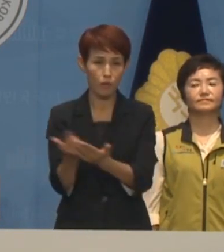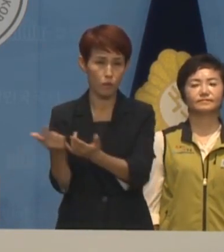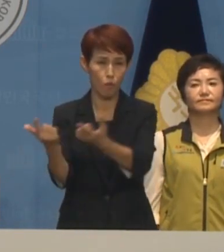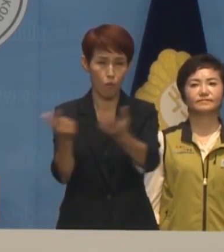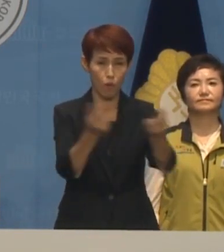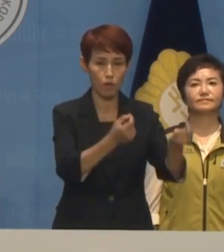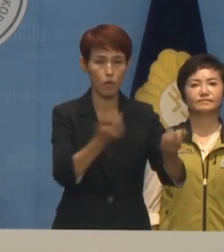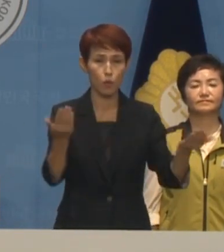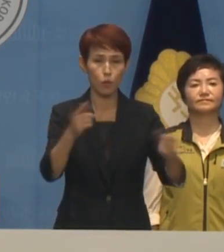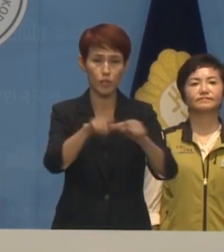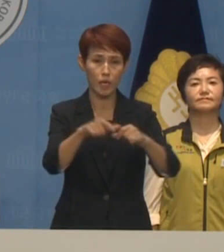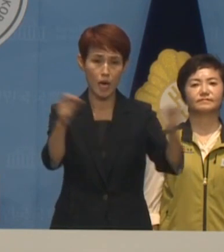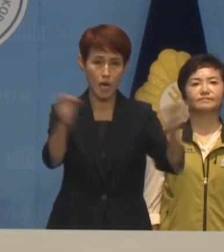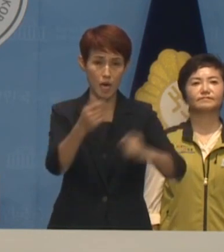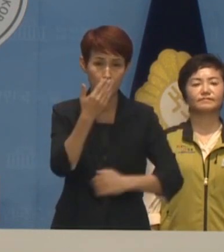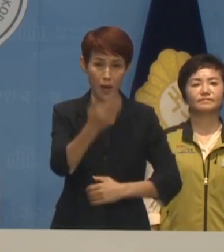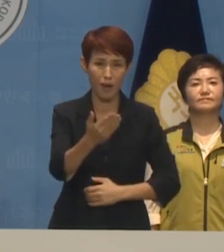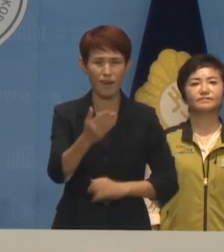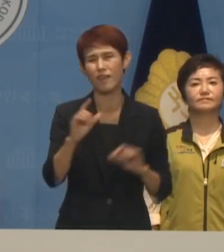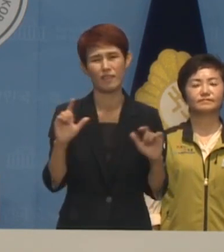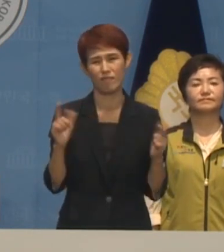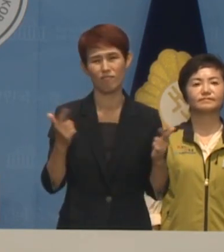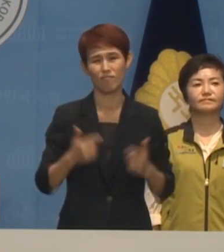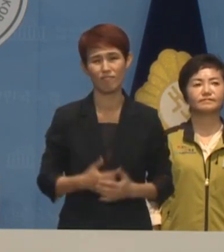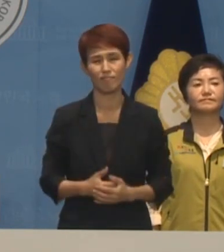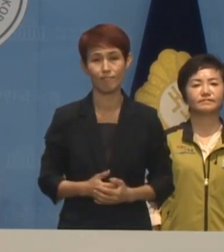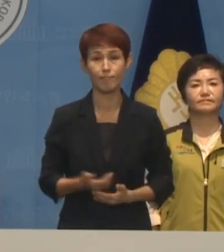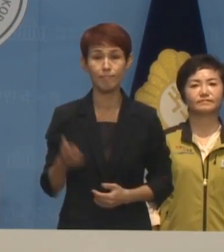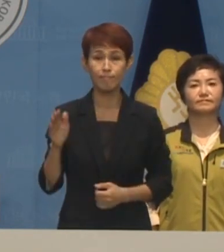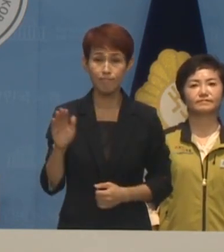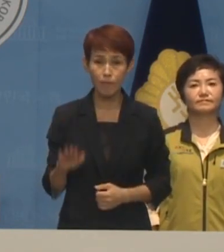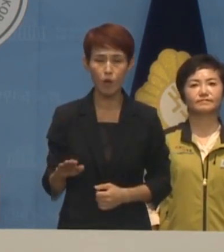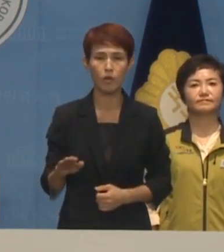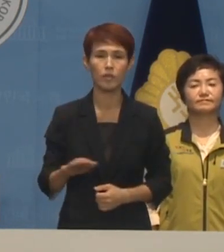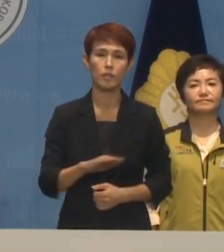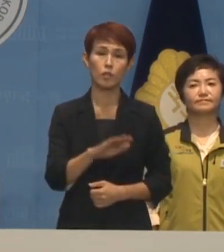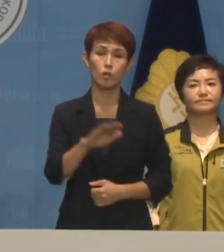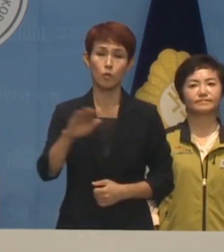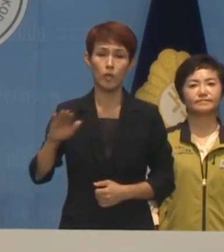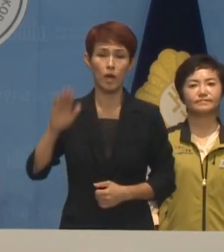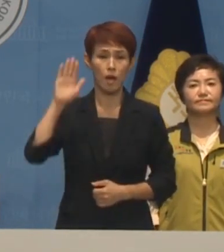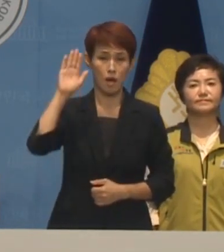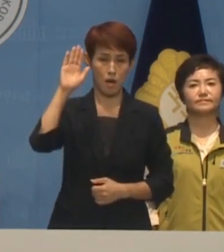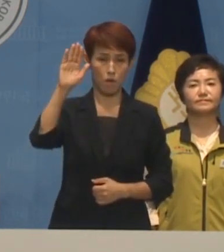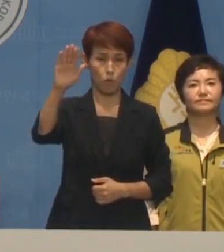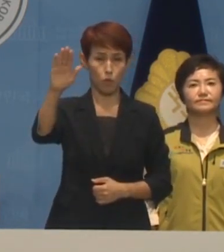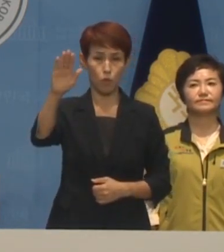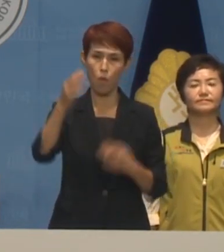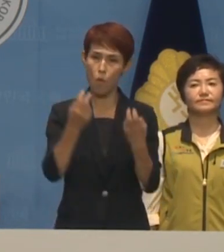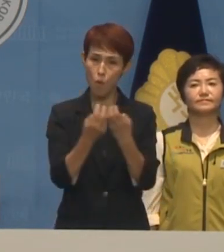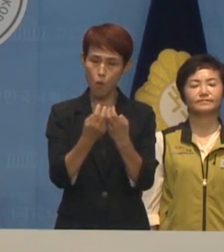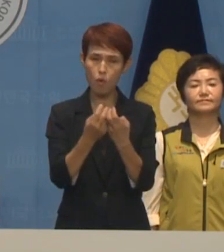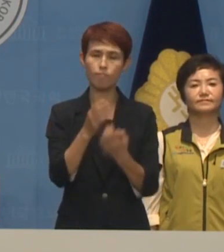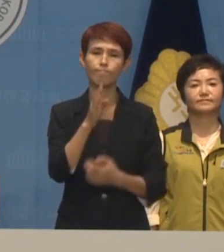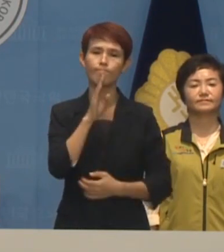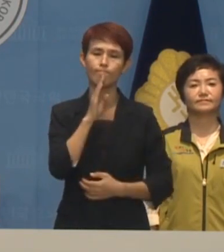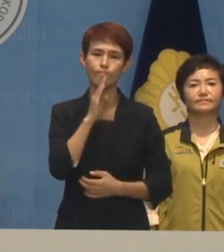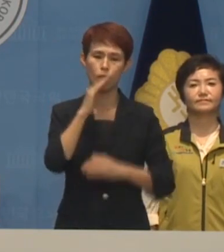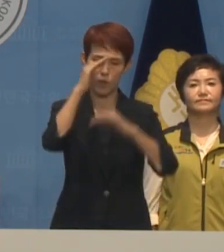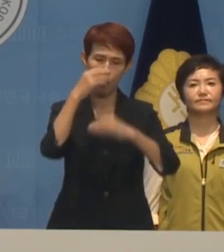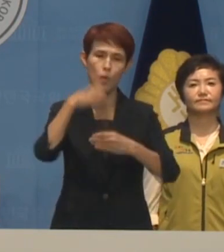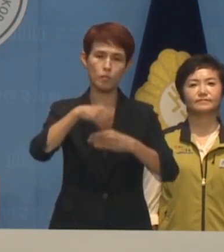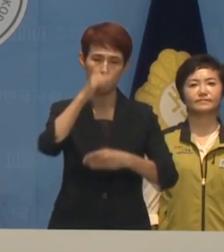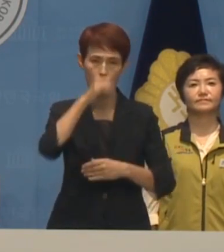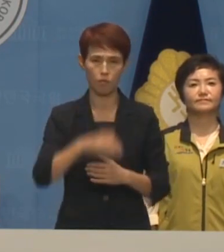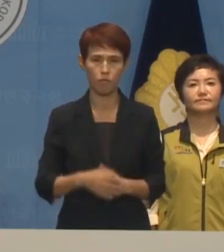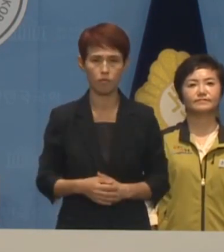노동시간을 단축시킬 수 있는 내용은 아닙니다. 그러나 우리가 가야 할 방향임은 분명합니다.